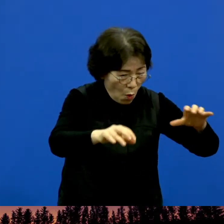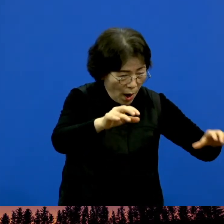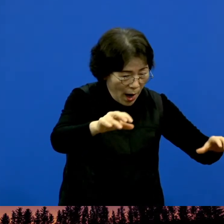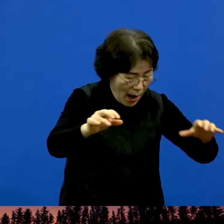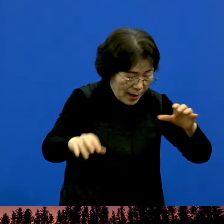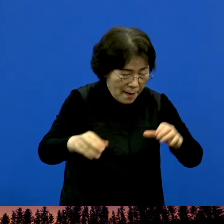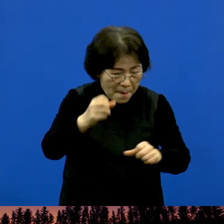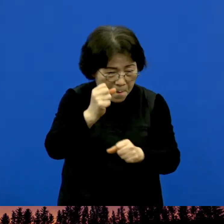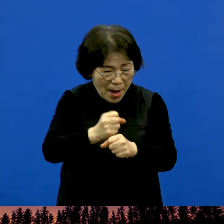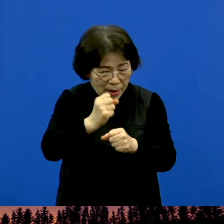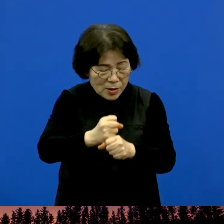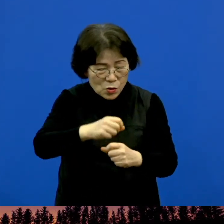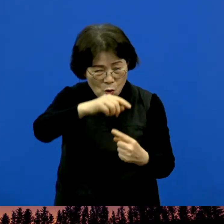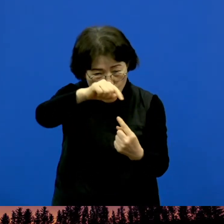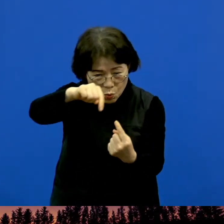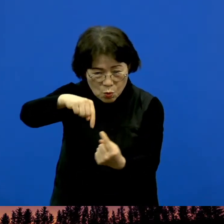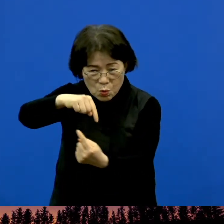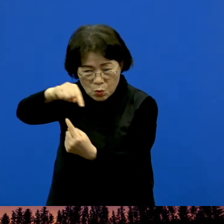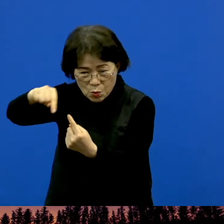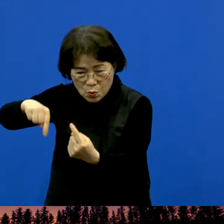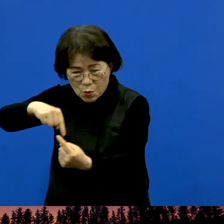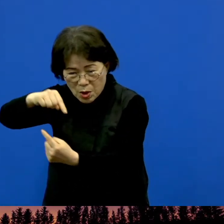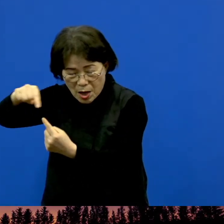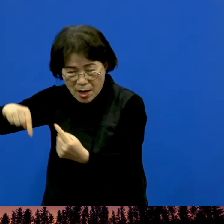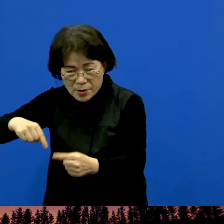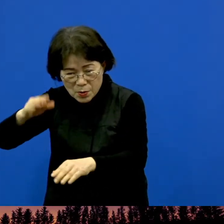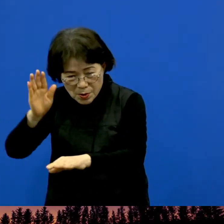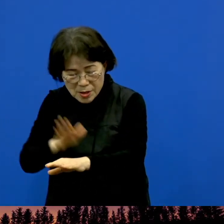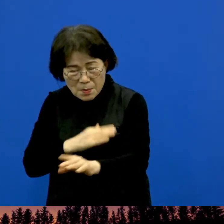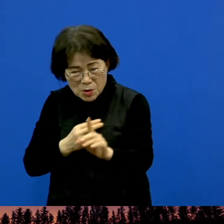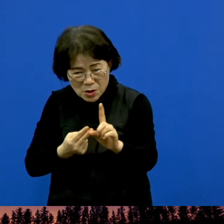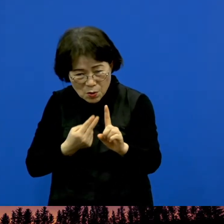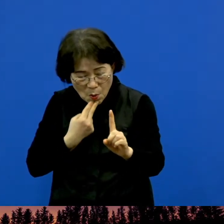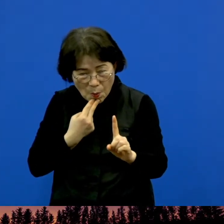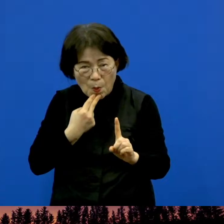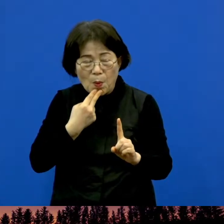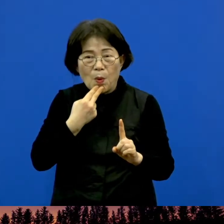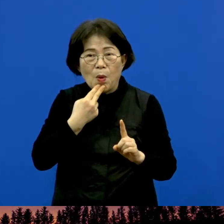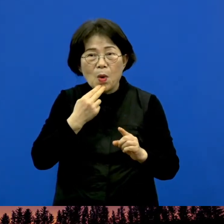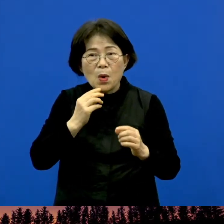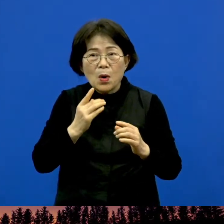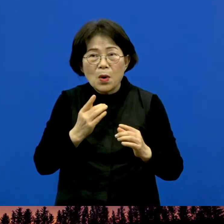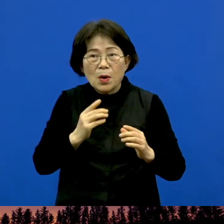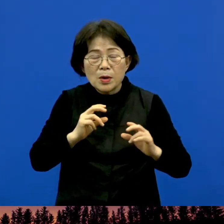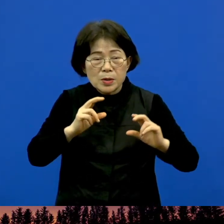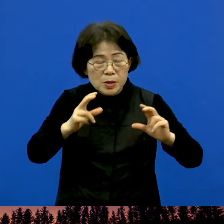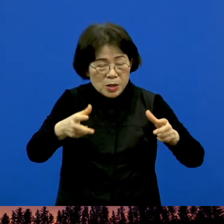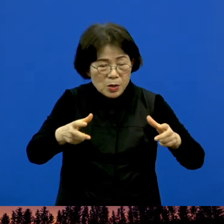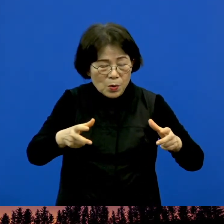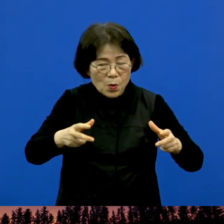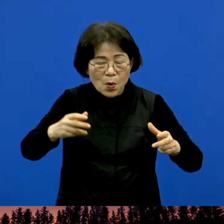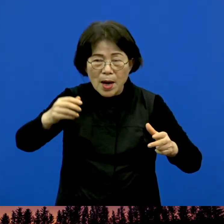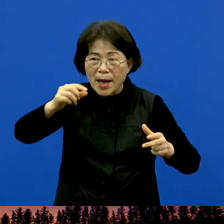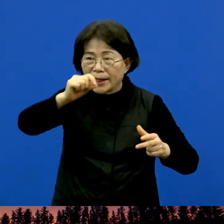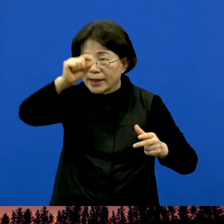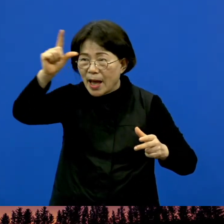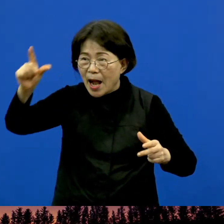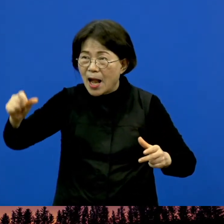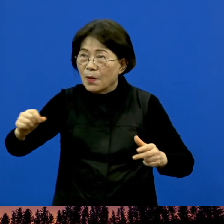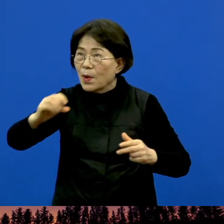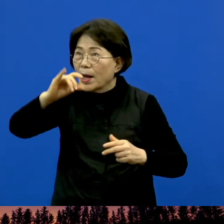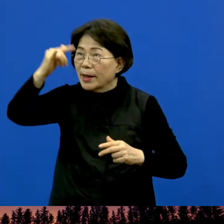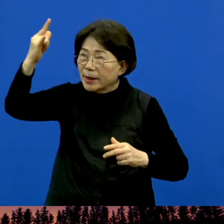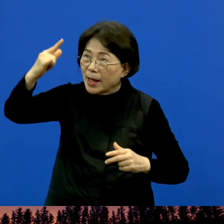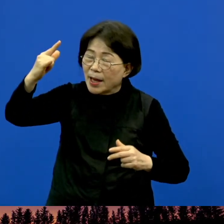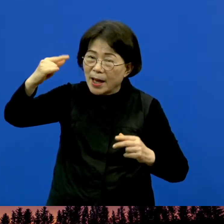그것을 운행하시고 오차가 없게 하시고 이런 지구와 달과 태양과 이 행성들이 이 오묘한